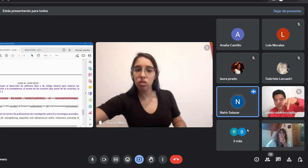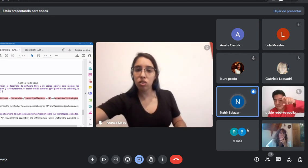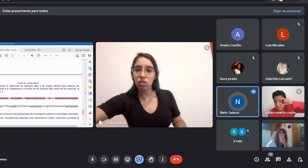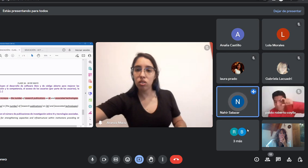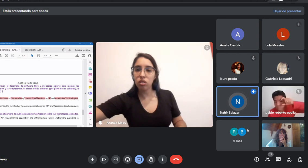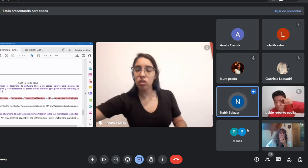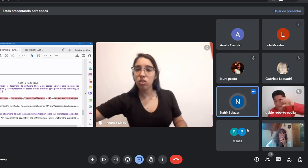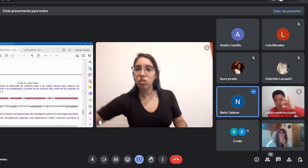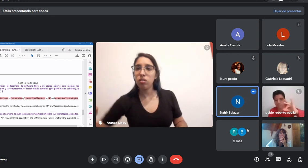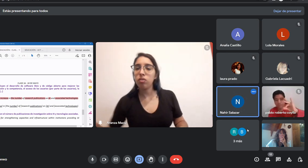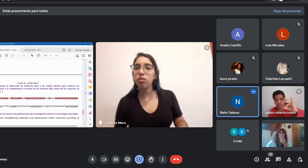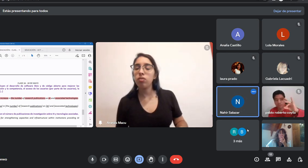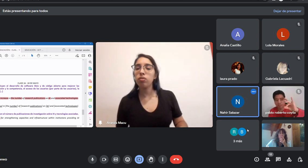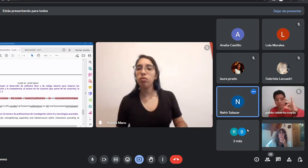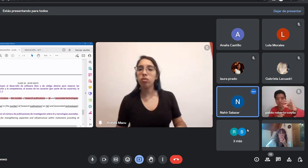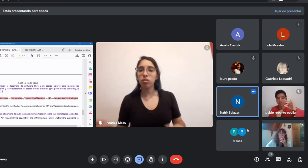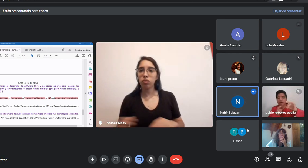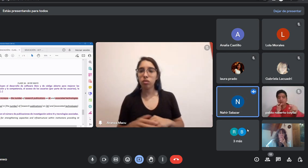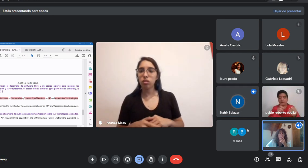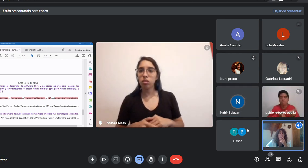la palabra nit.